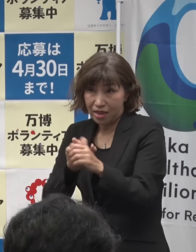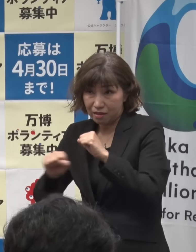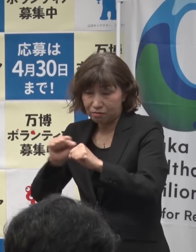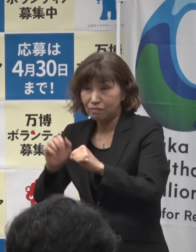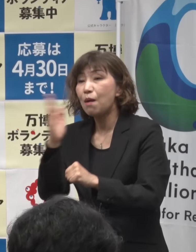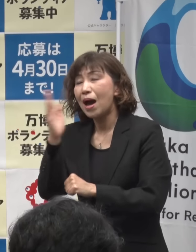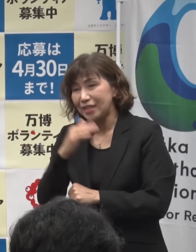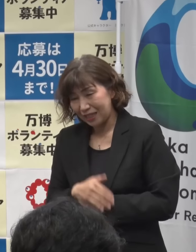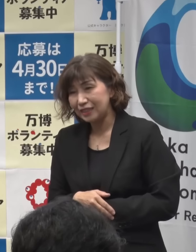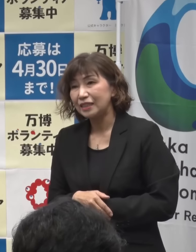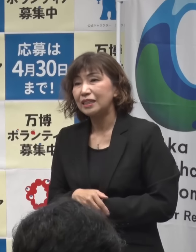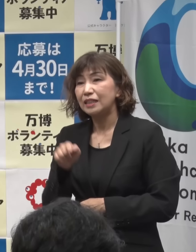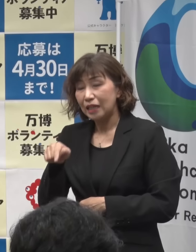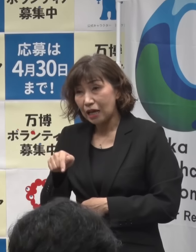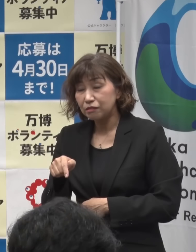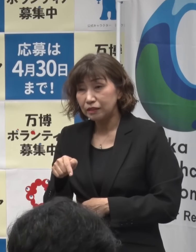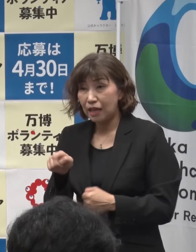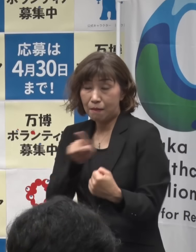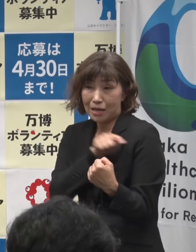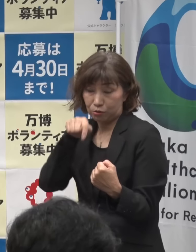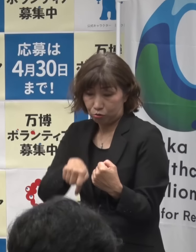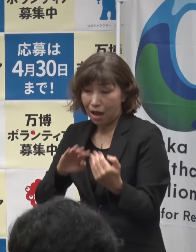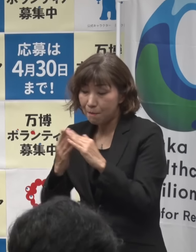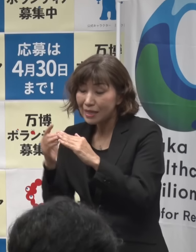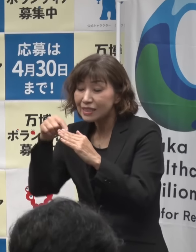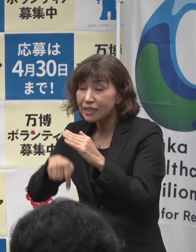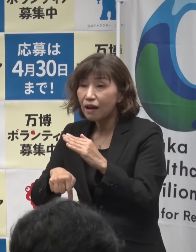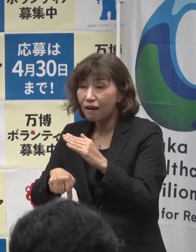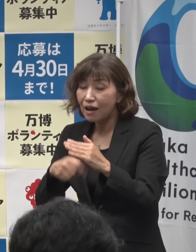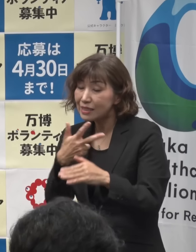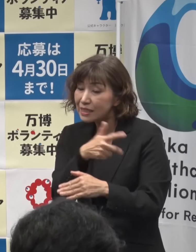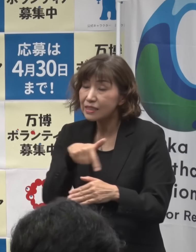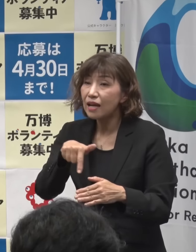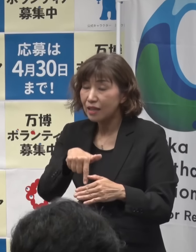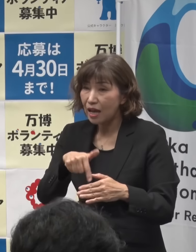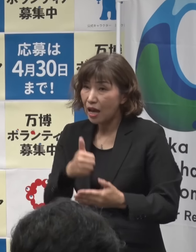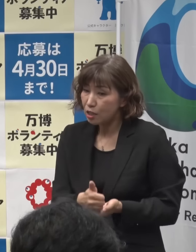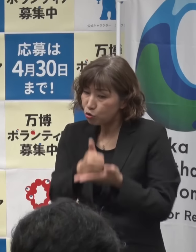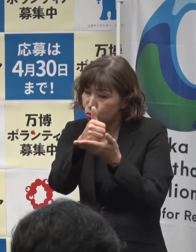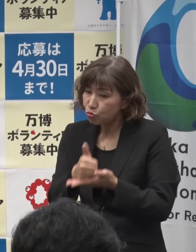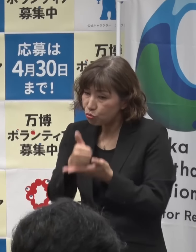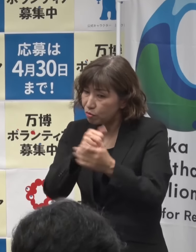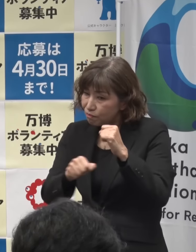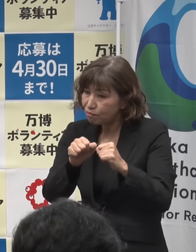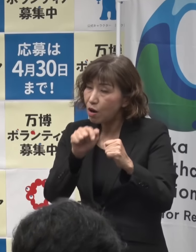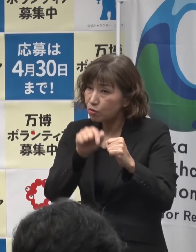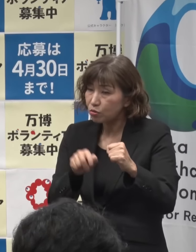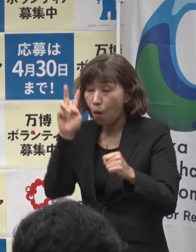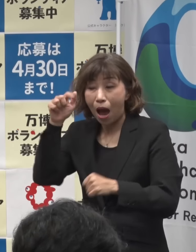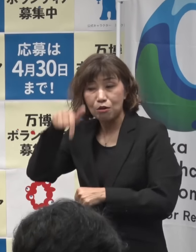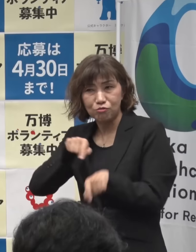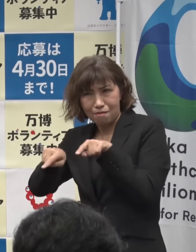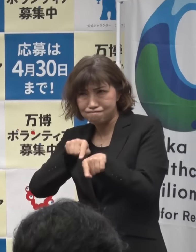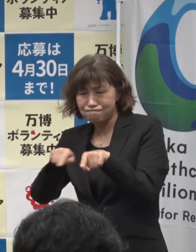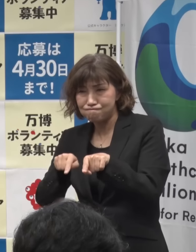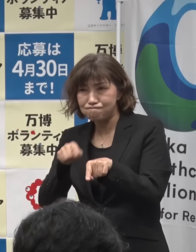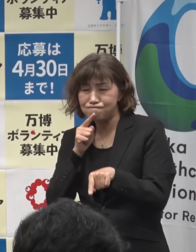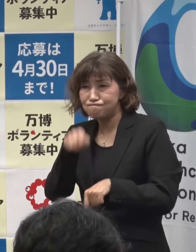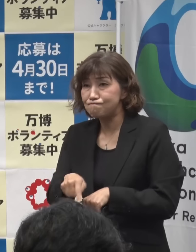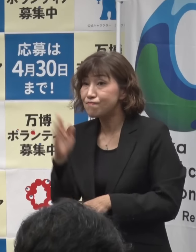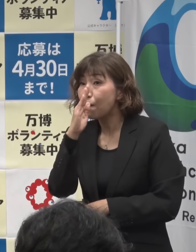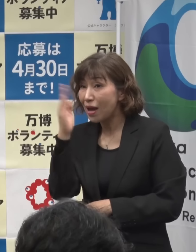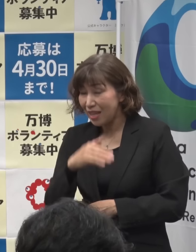村があの主体になってやっていくべきだと思ってますし、なんか大阪府が強制するものでも当然ないと思いますし、大阪府はそういった意思をする